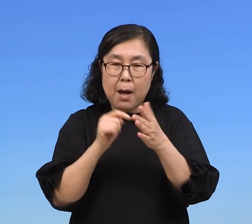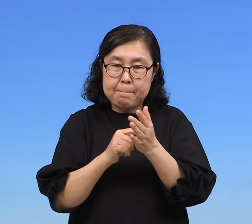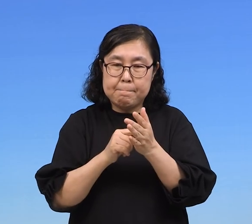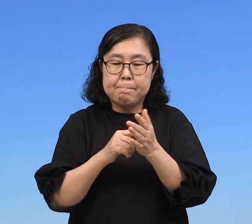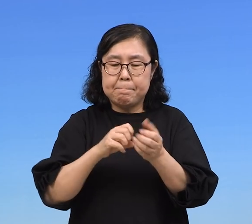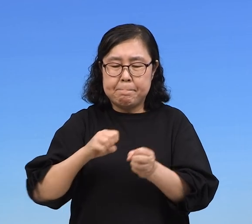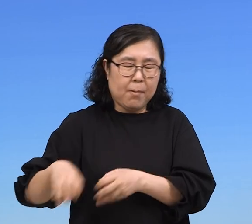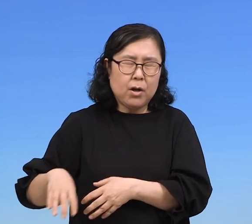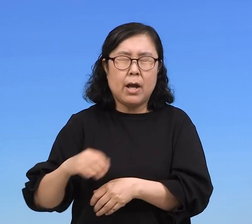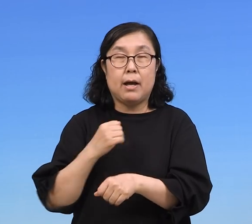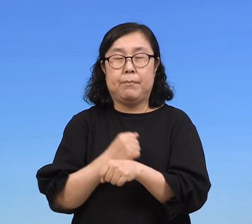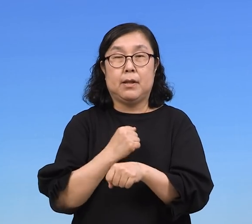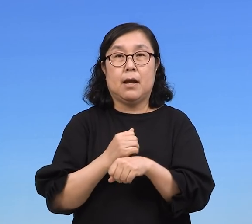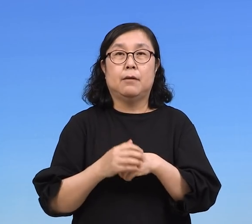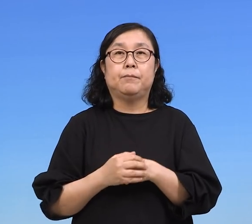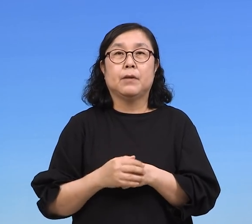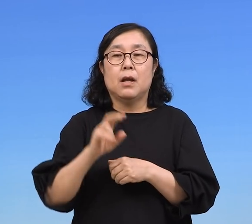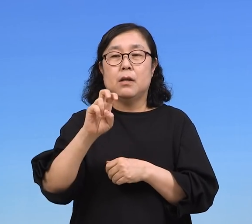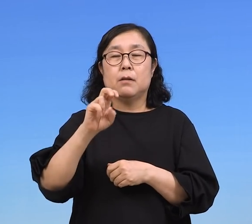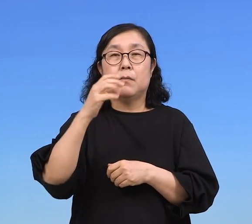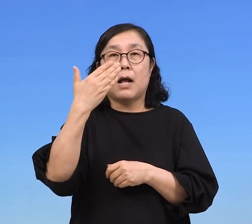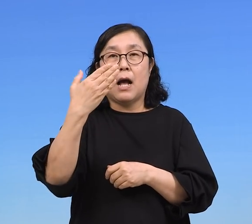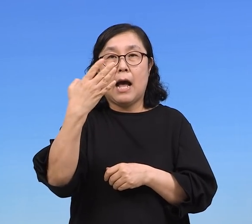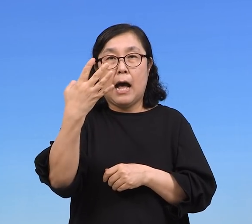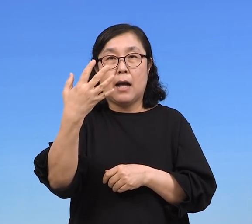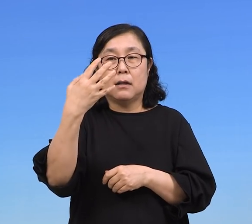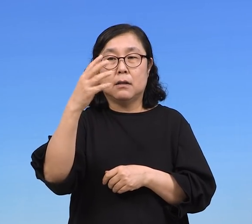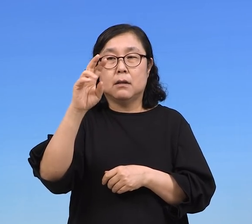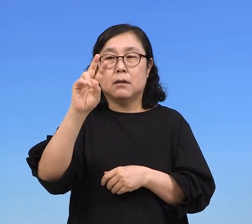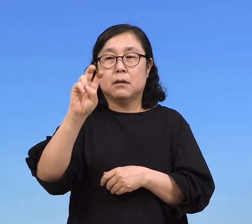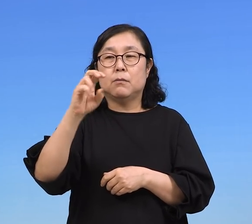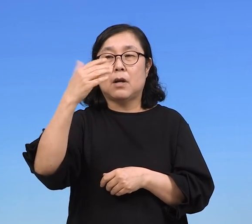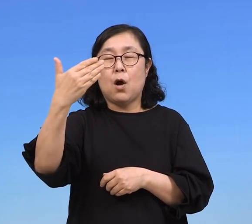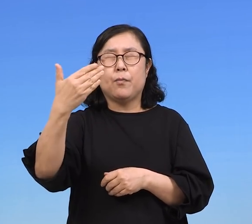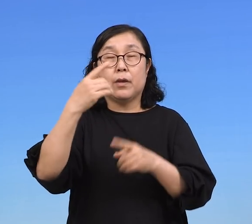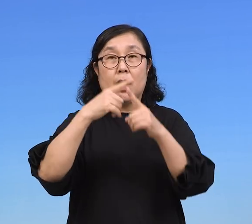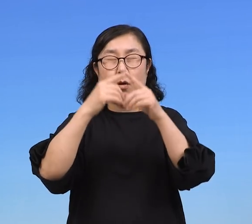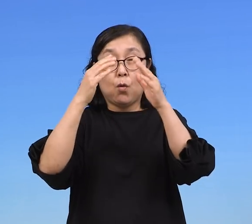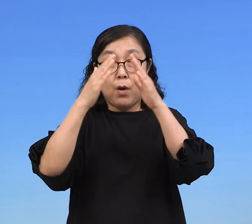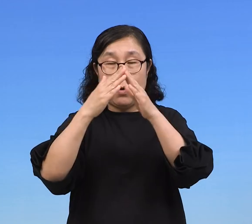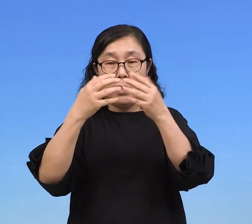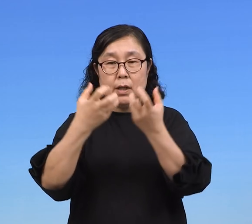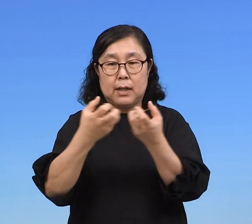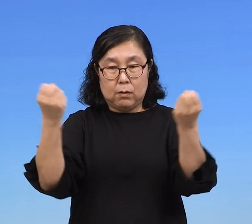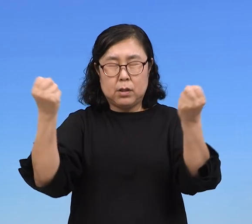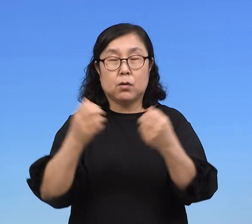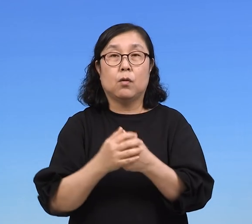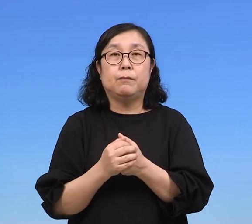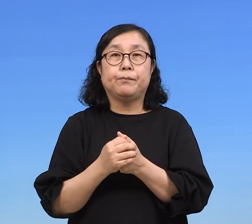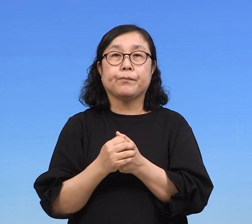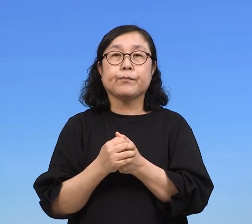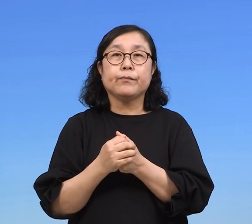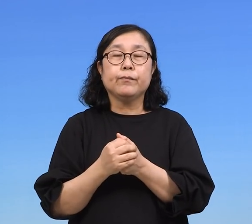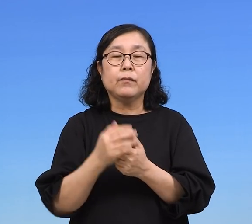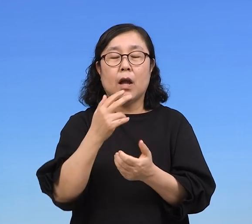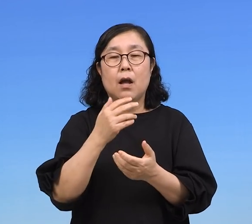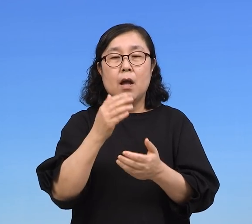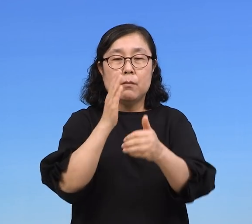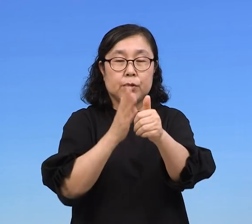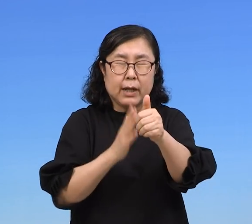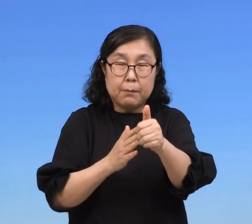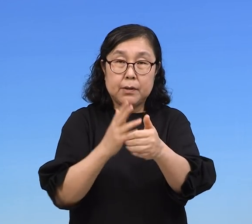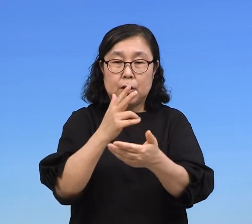이 29교회로 우리가 이렇게 분립을 해나가고, 이제 여러분 부탁드리는데요, 주